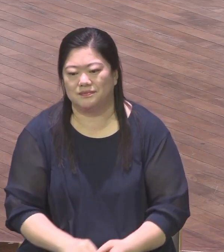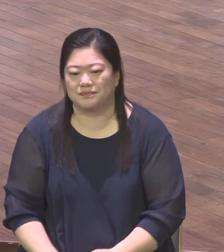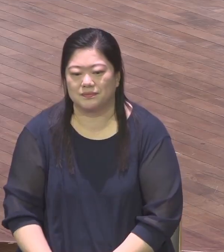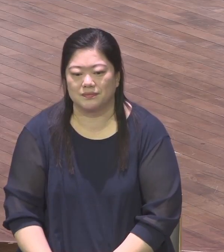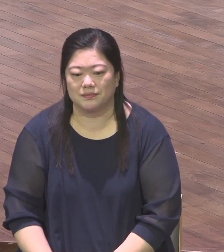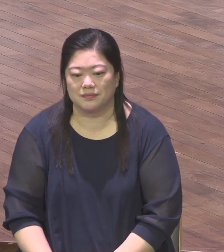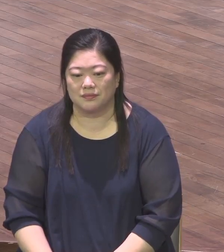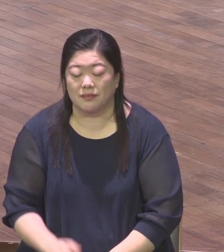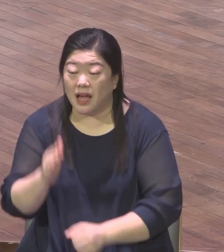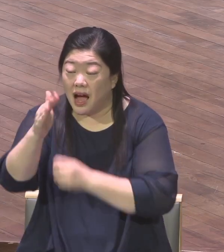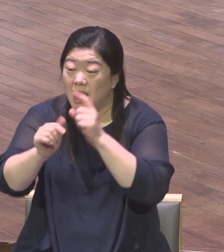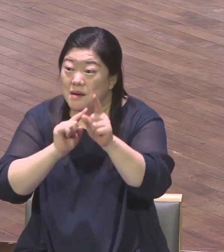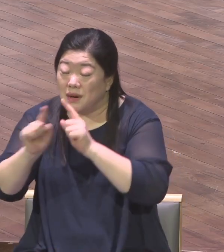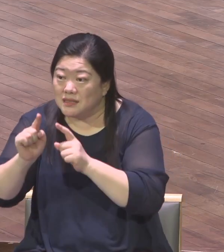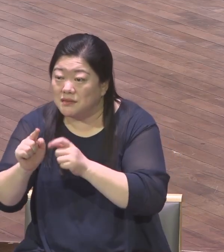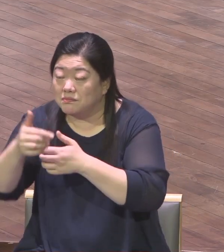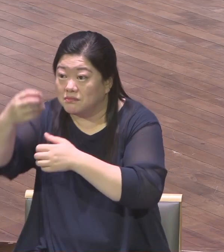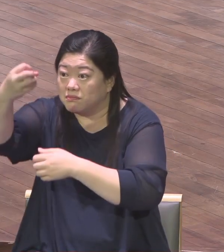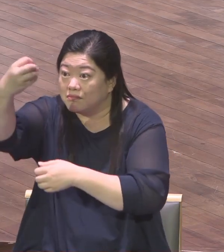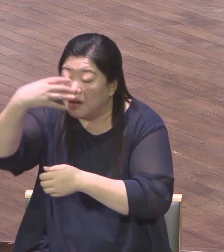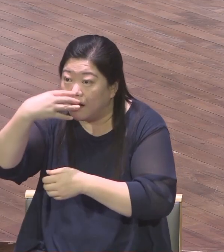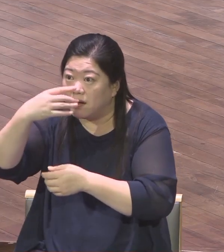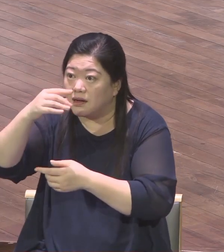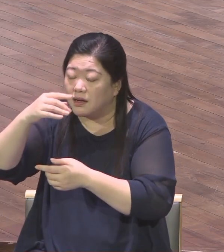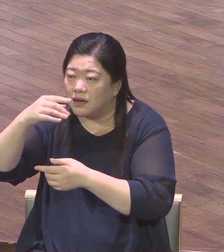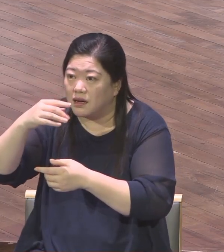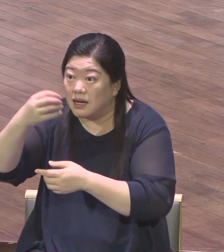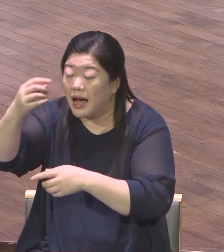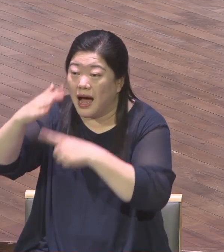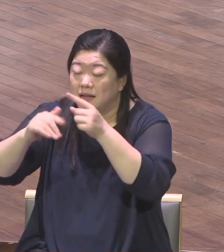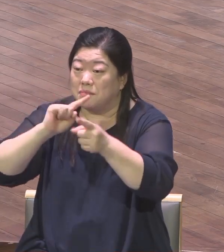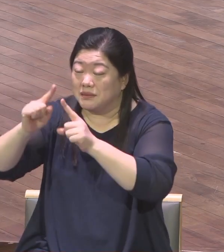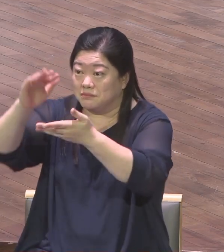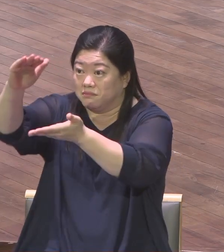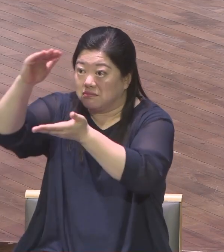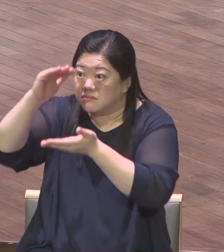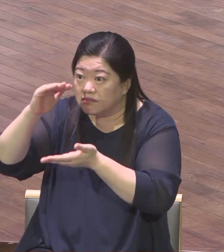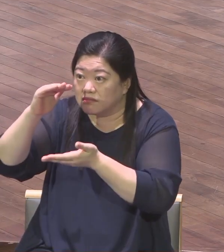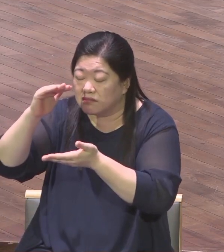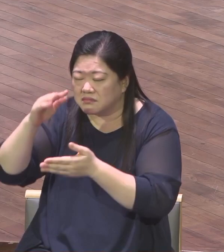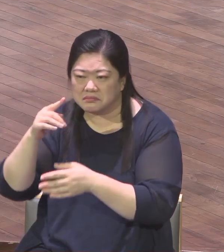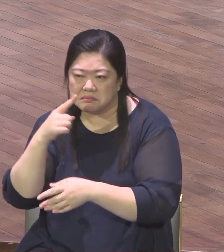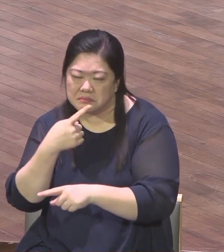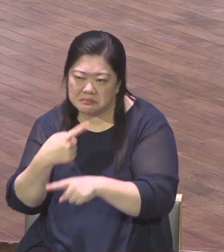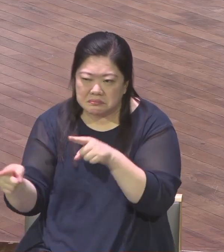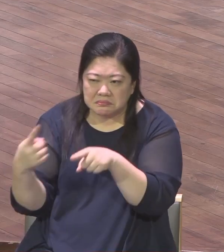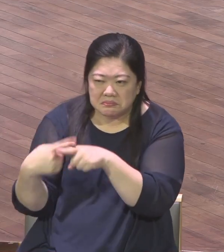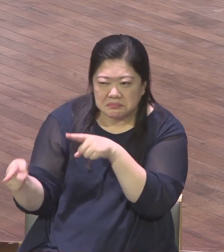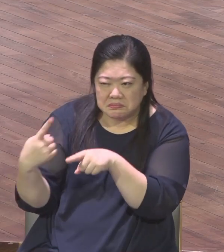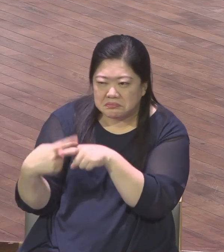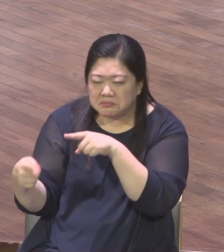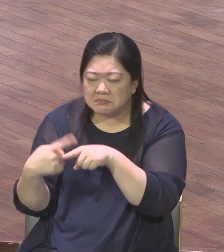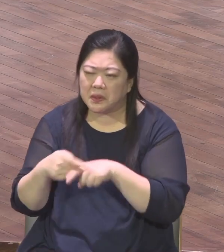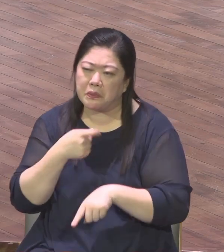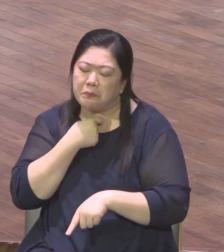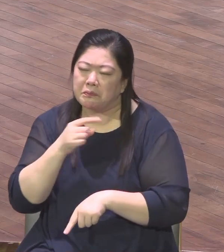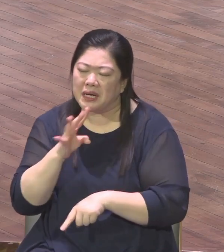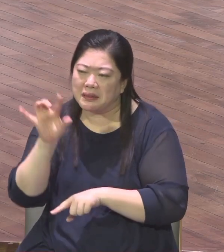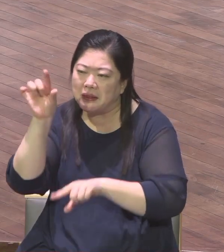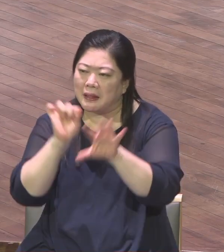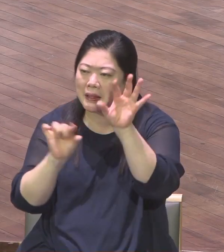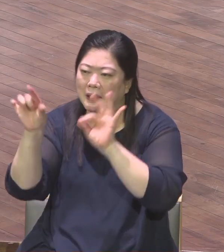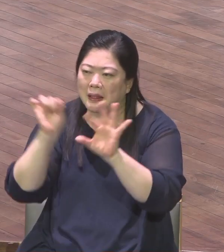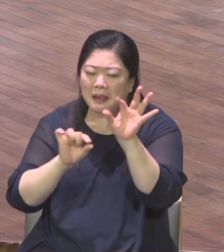하나님의 말씀보다는 내 생각을 따라가는, 결국은 실패의 길을 가고 말지요. 자,